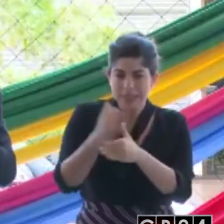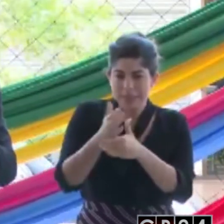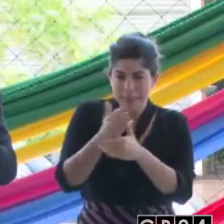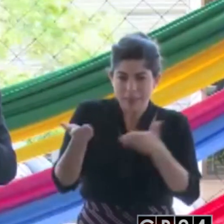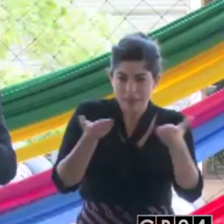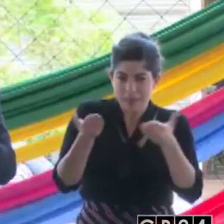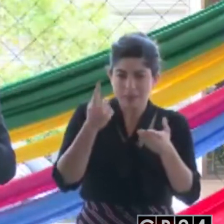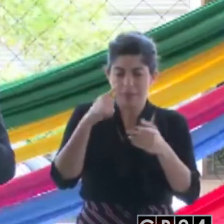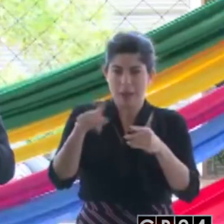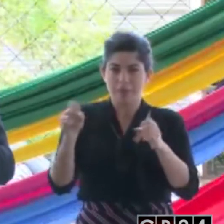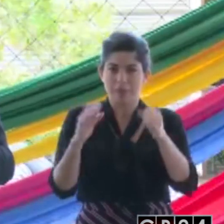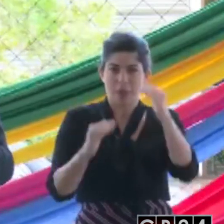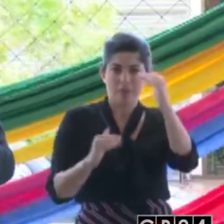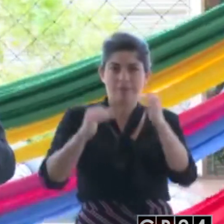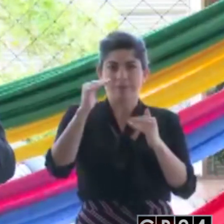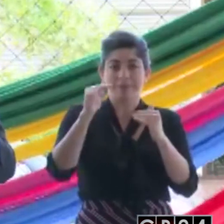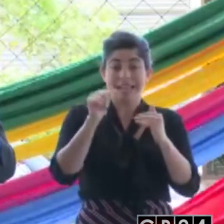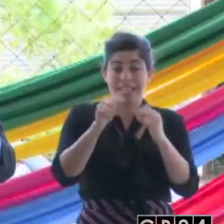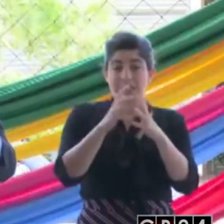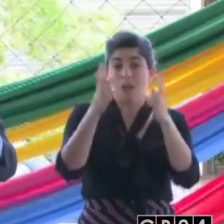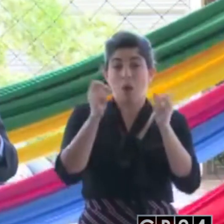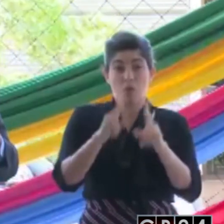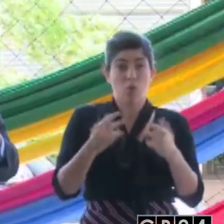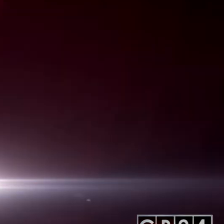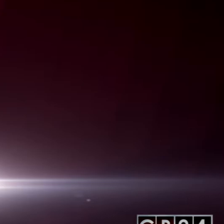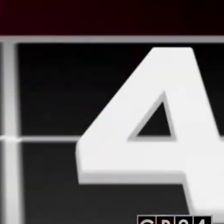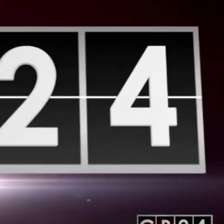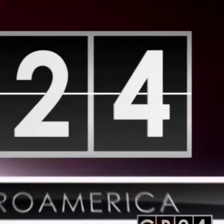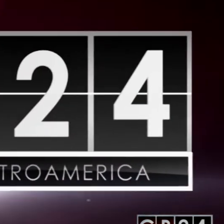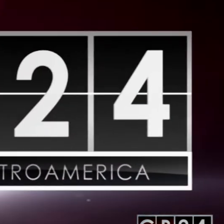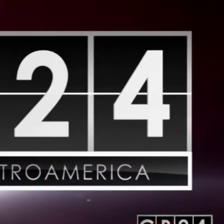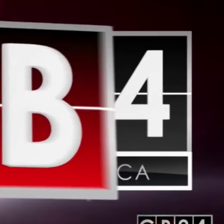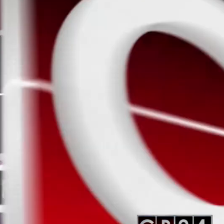intermediación. Y esa es nuestra gran oportunidad hoy.